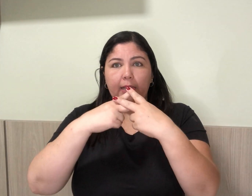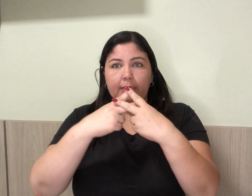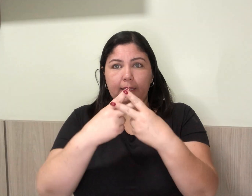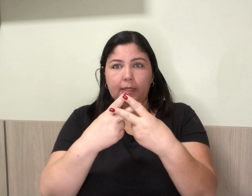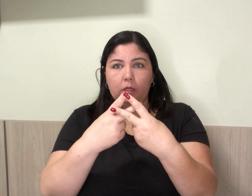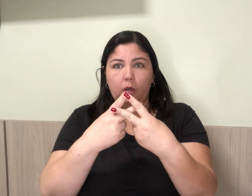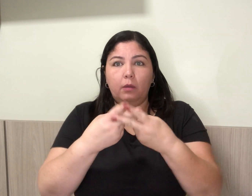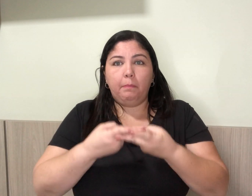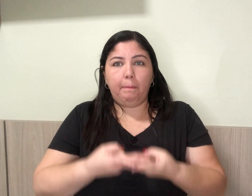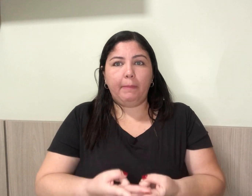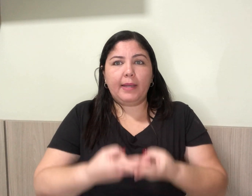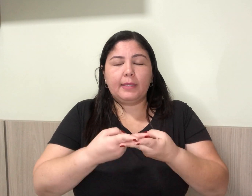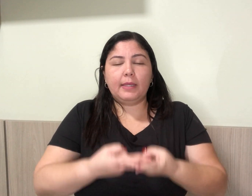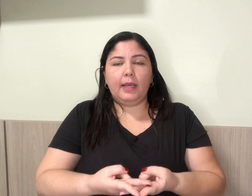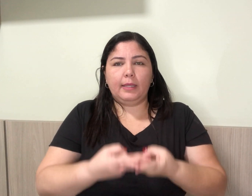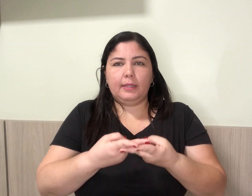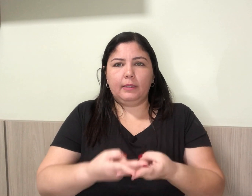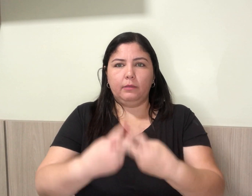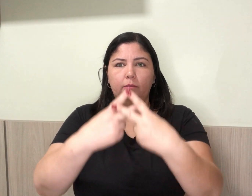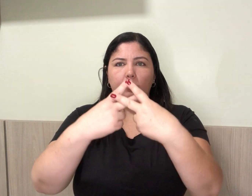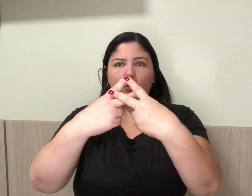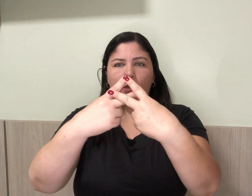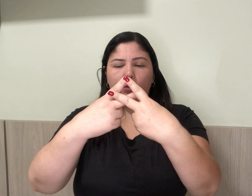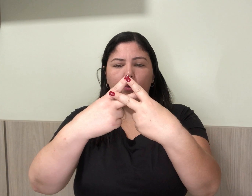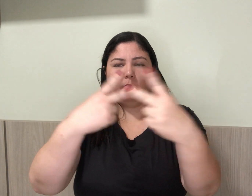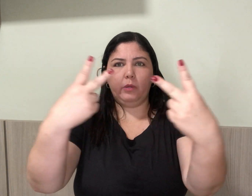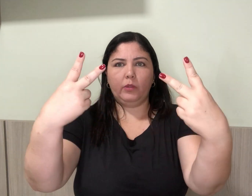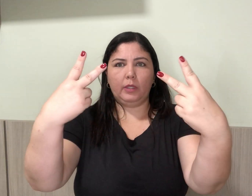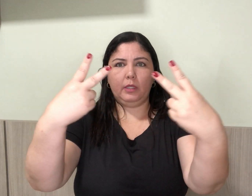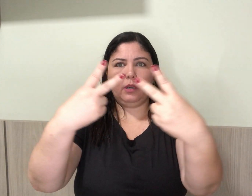paciência, assim, ó, paciência. As duas mãos aqui, ó,